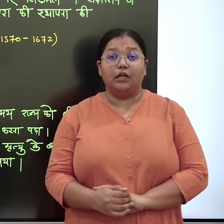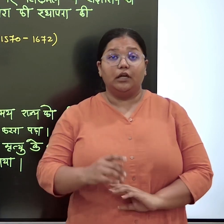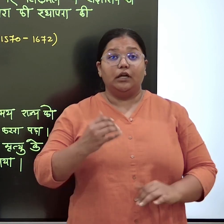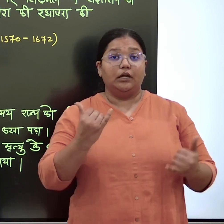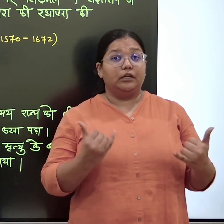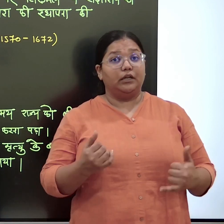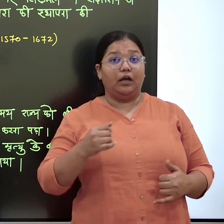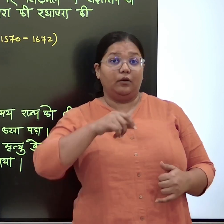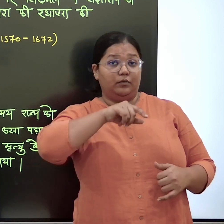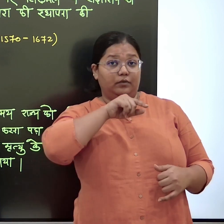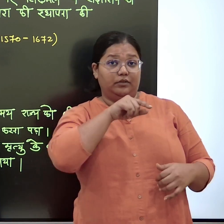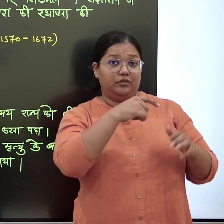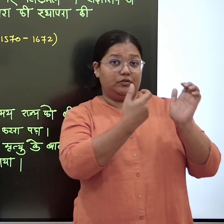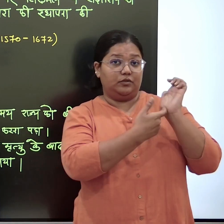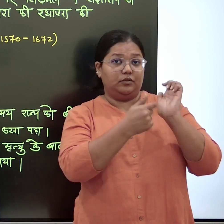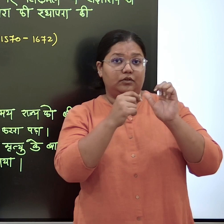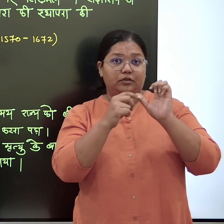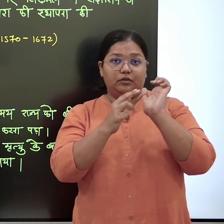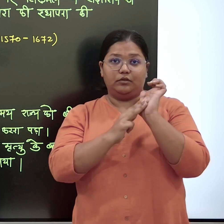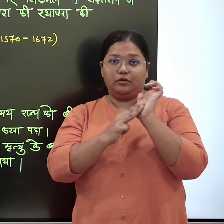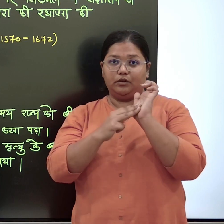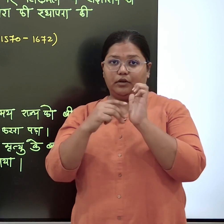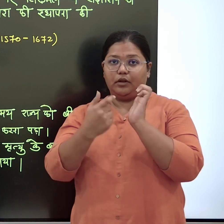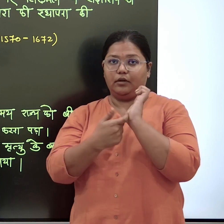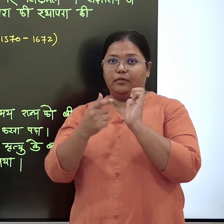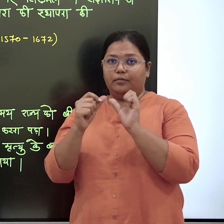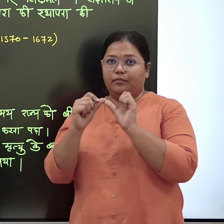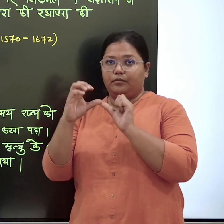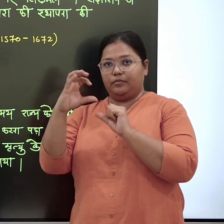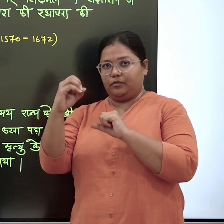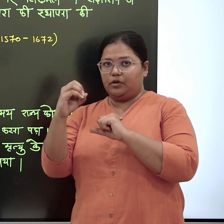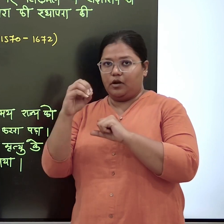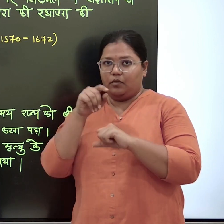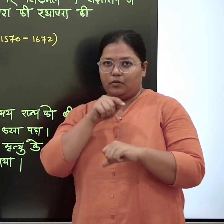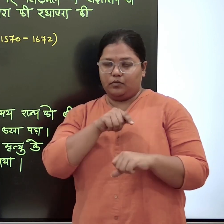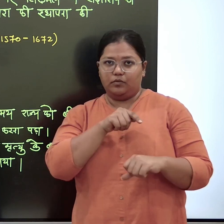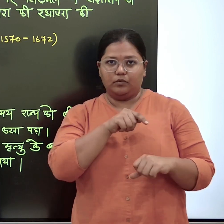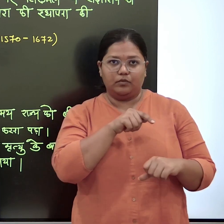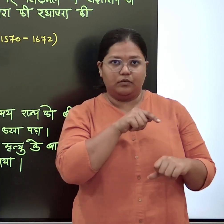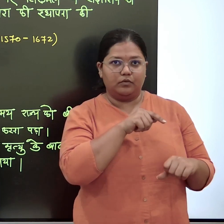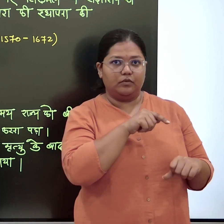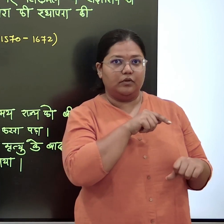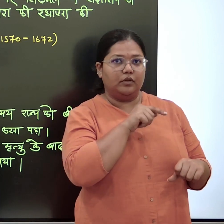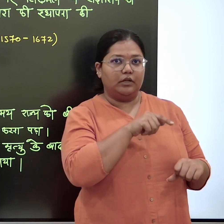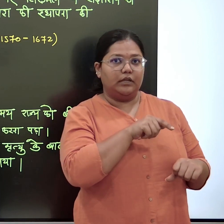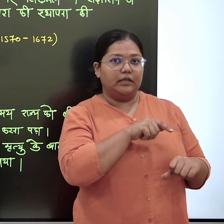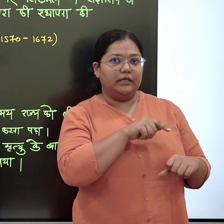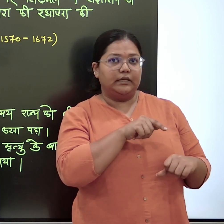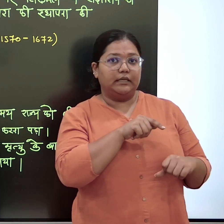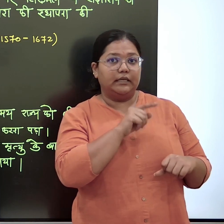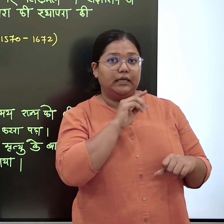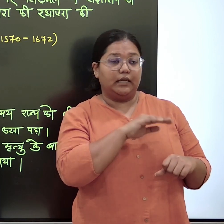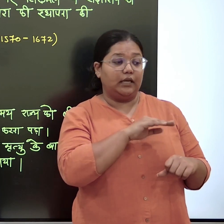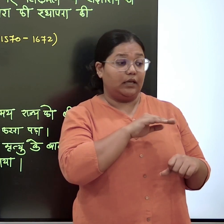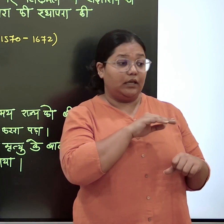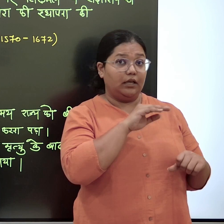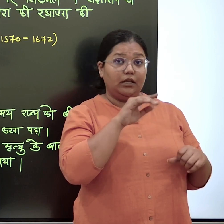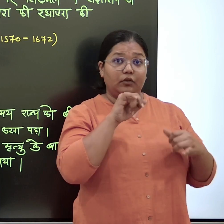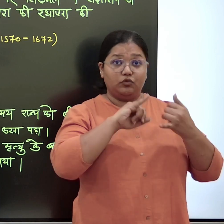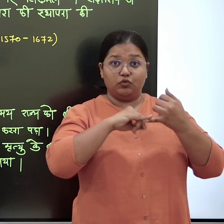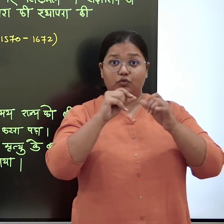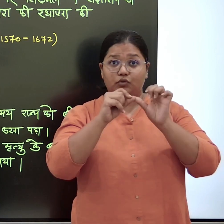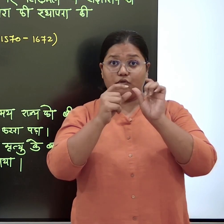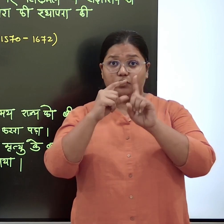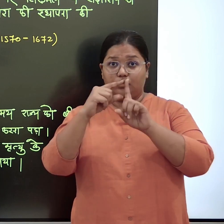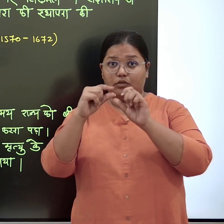सारा बागडोर किसके हाथ पे था, राम राव के हाथ पे था। राम राव ने क्या किया, सदाशिव को हटाकर खुद